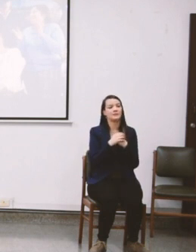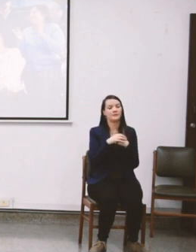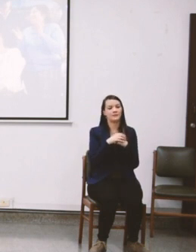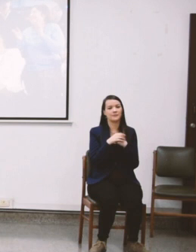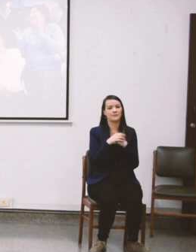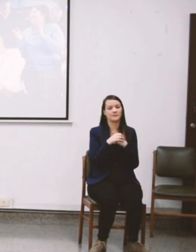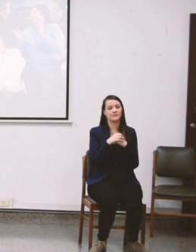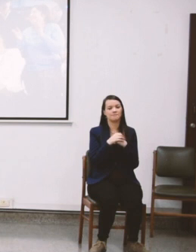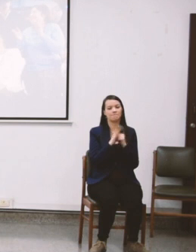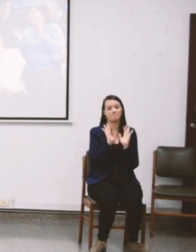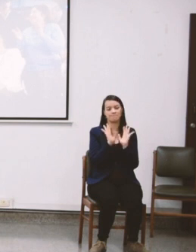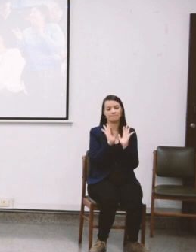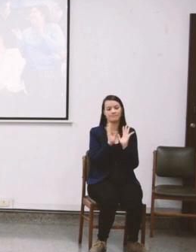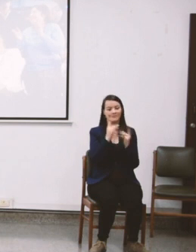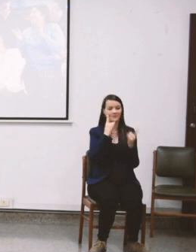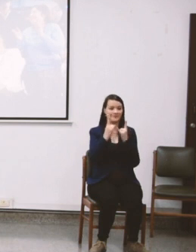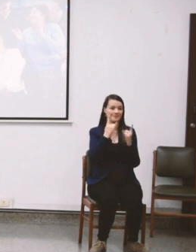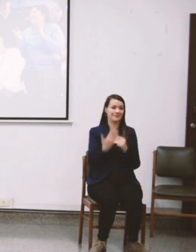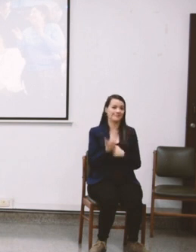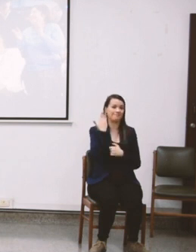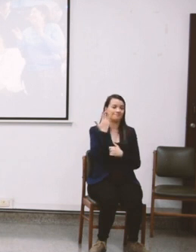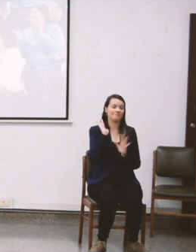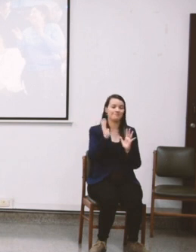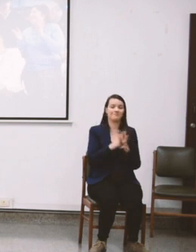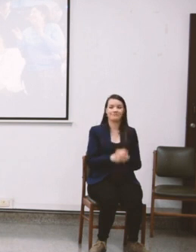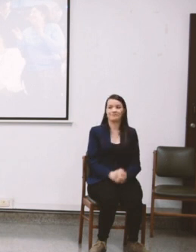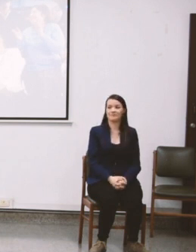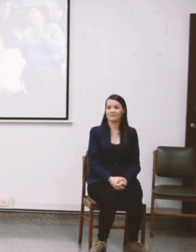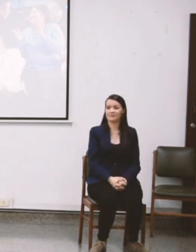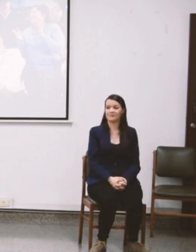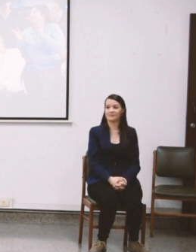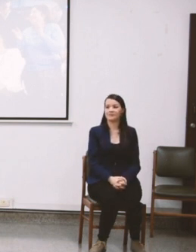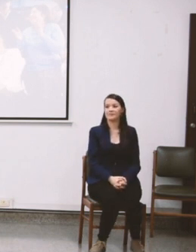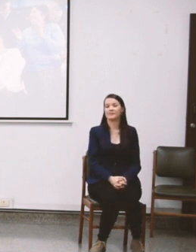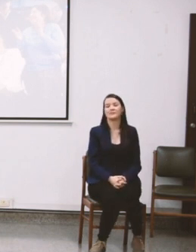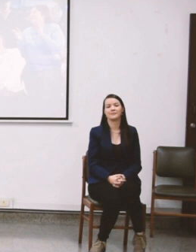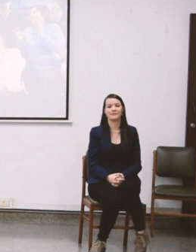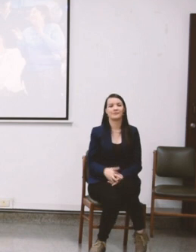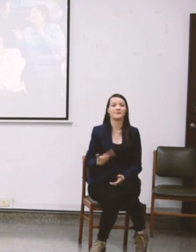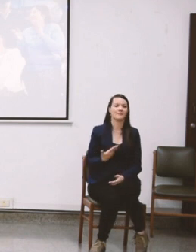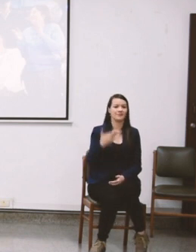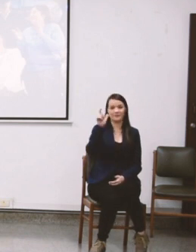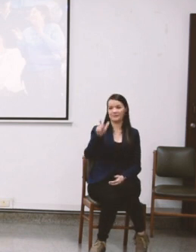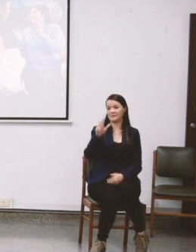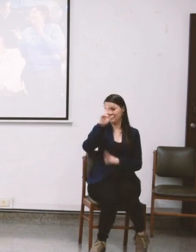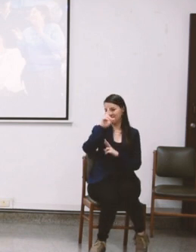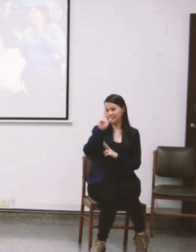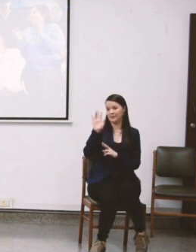porque bueno, ¿no? Le ha sentido también como a ese asunto de la palabra de los